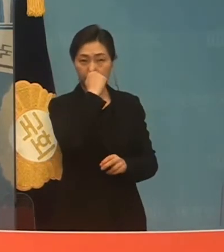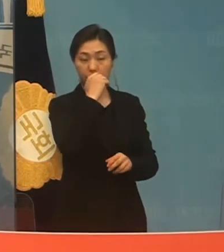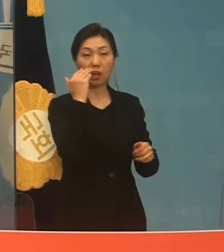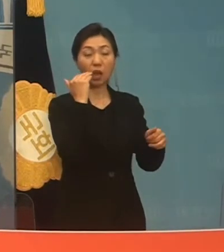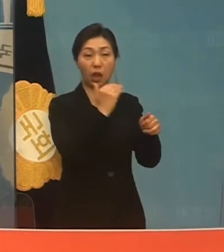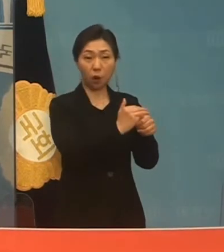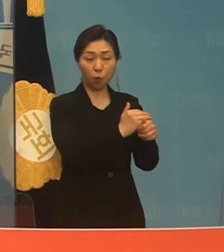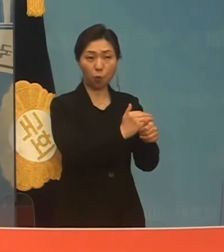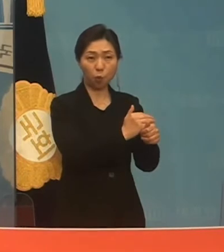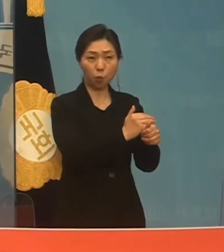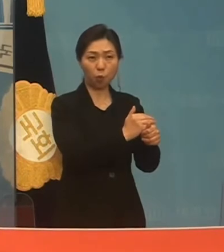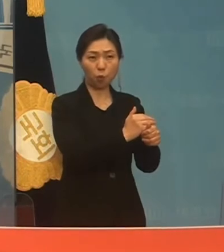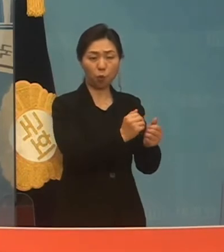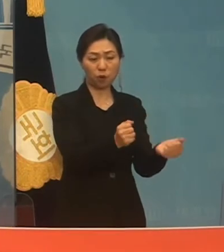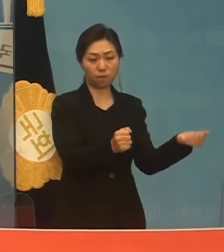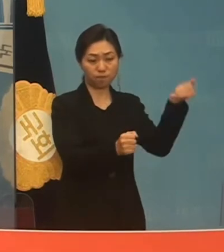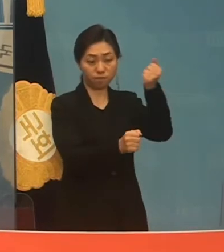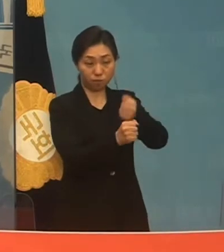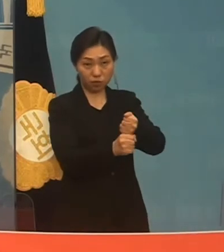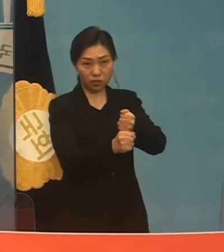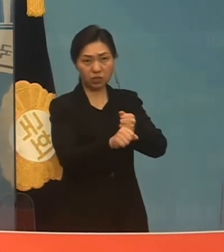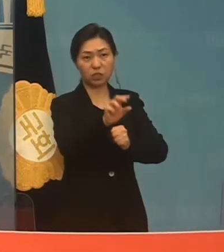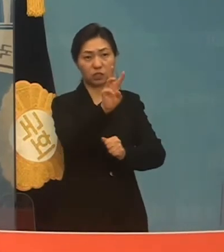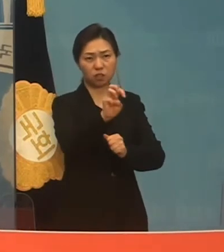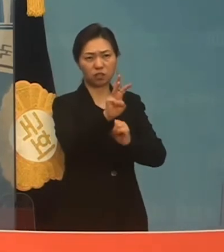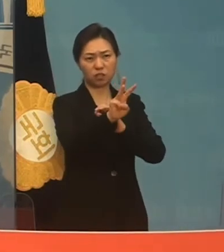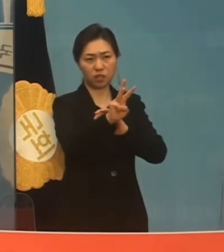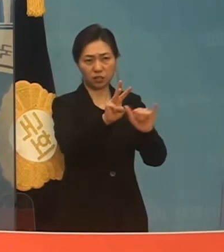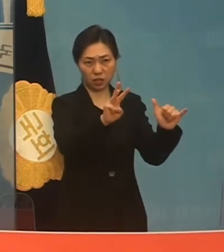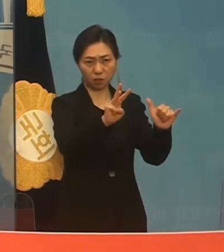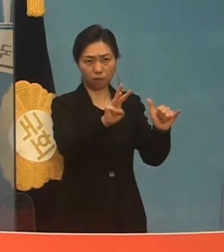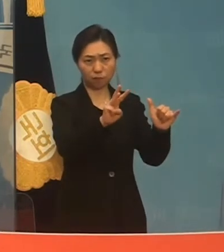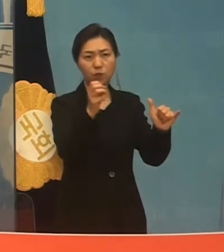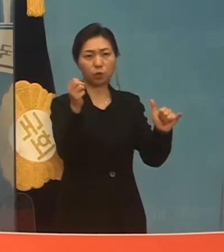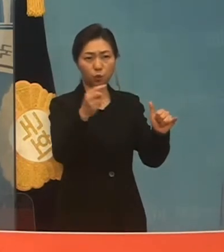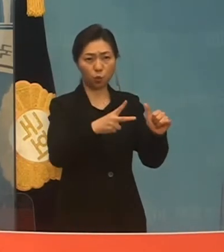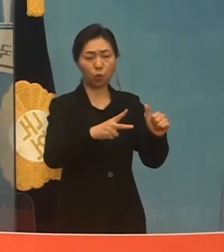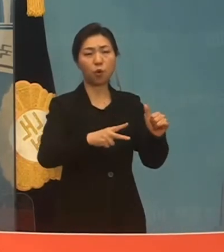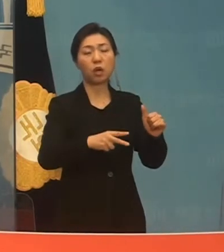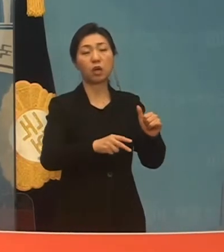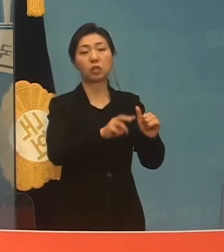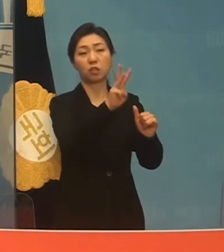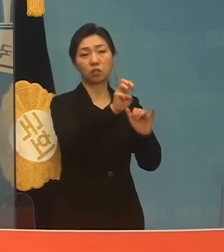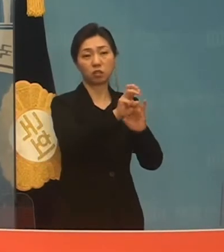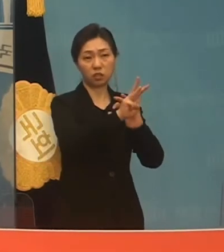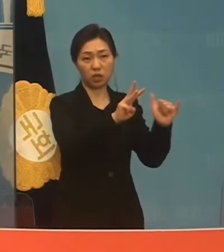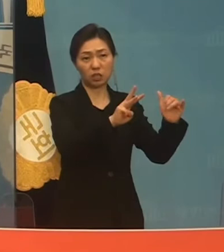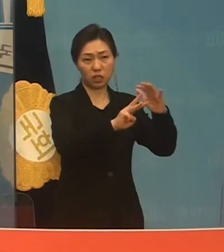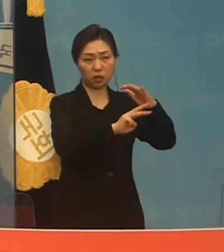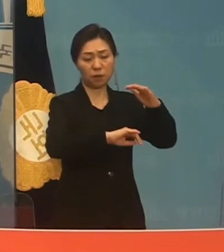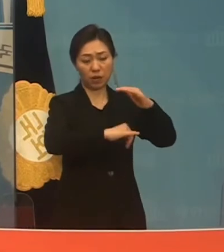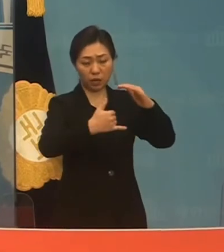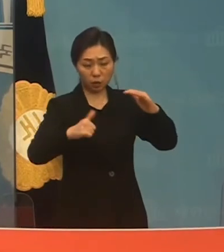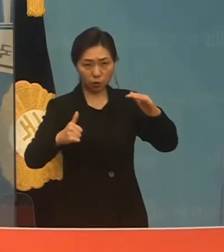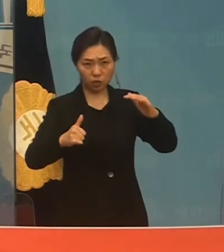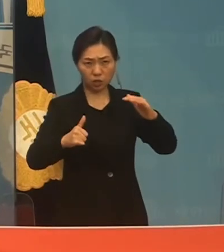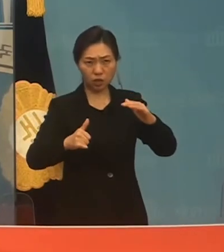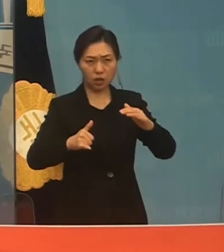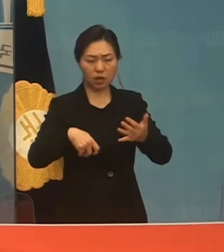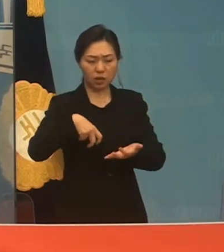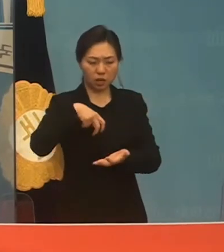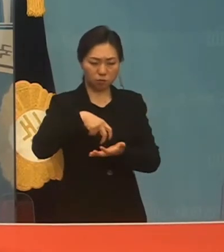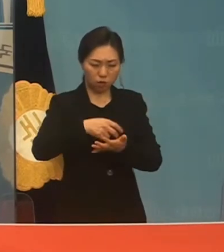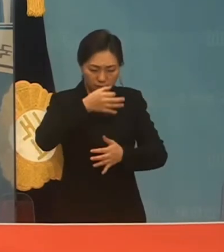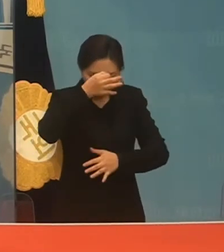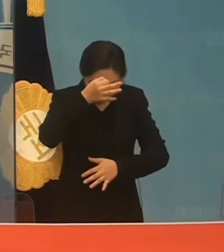해고철의 노동자 33분과 가족분들께 무릎 꿇고 진중하게 사과해야 할